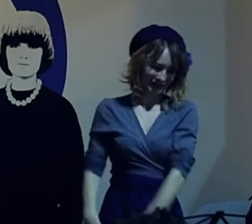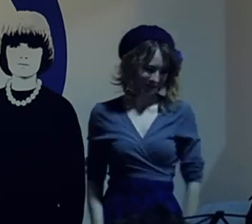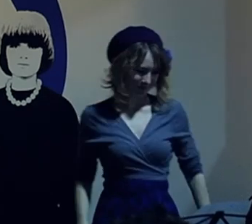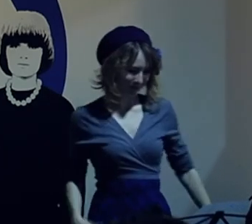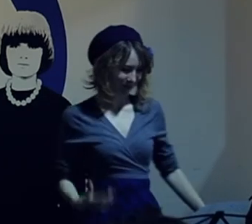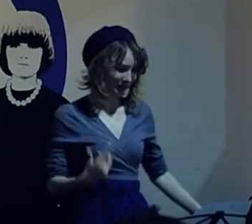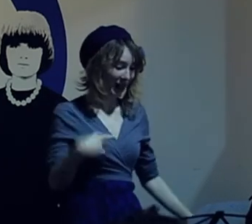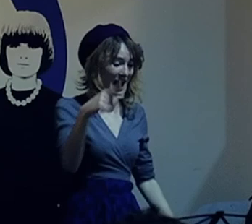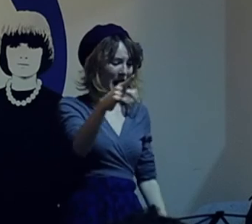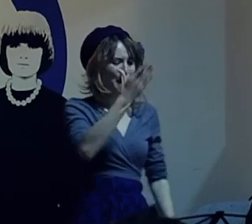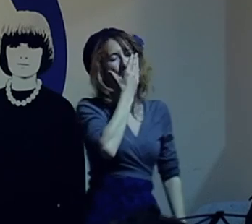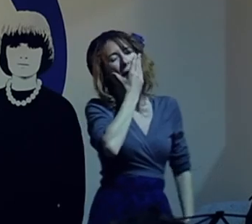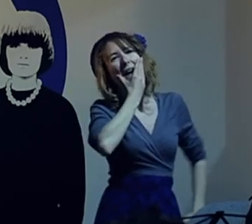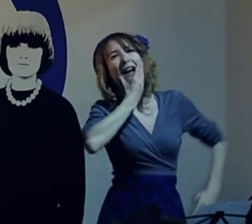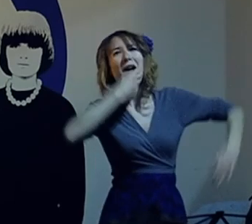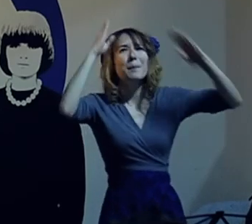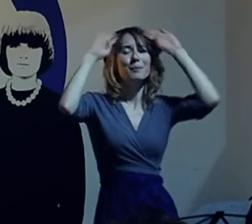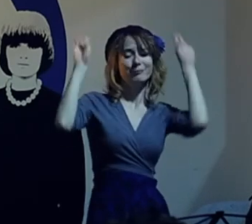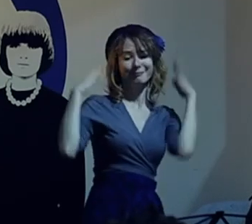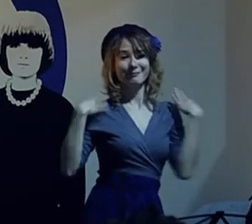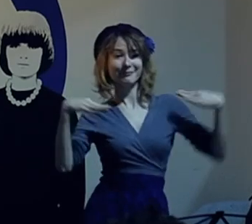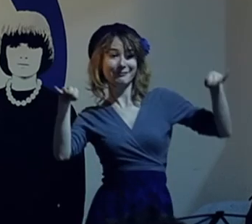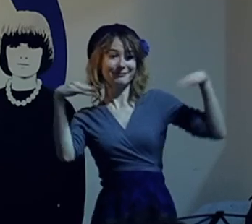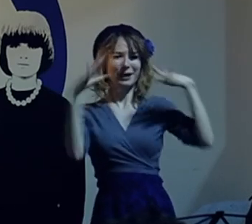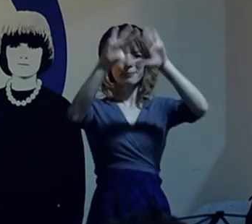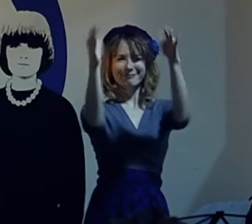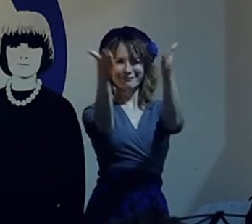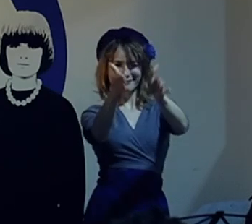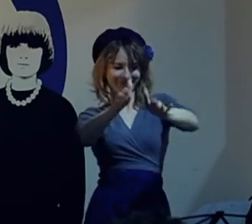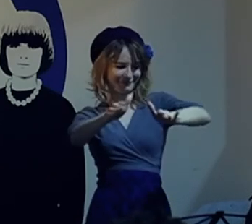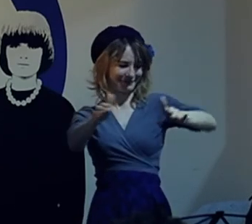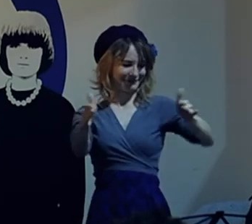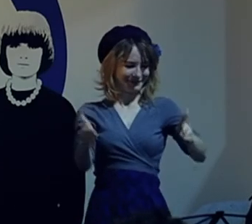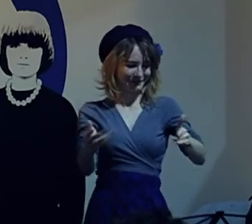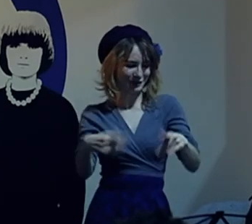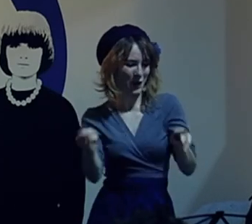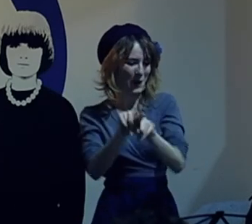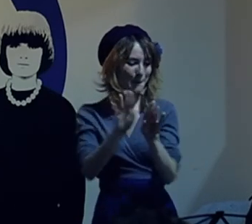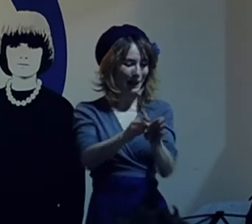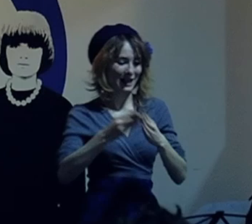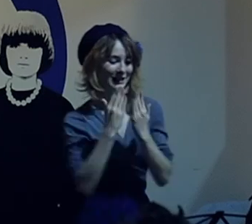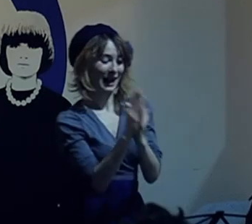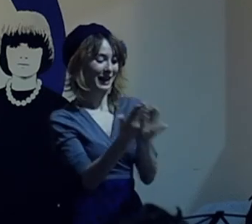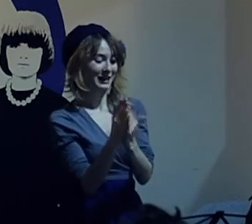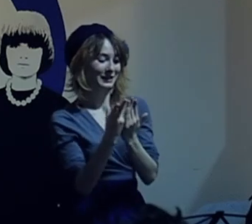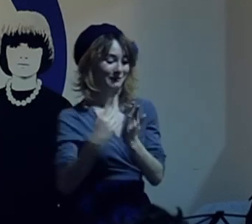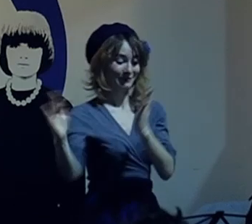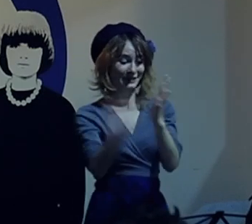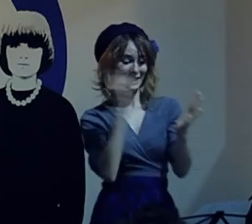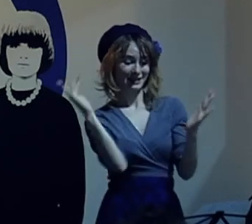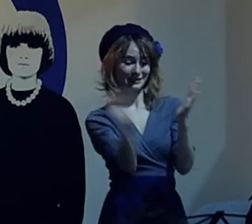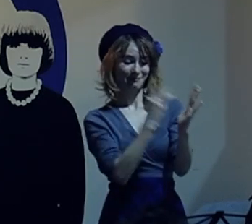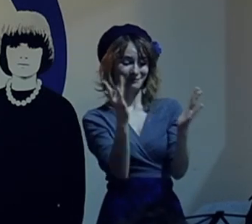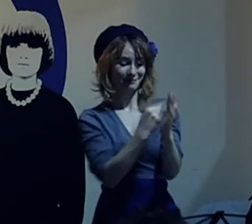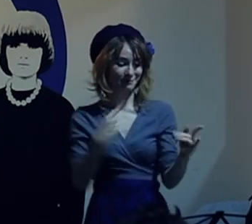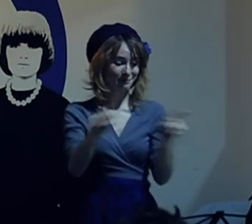qu'elle est sûrement, c'est une jolie brune, comme une gravure du mort. Un peu comme dans les livres,